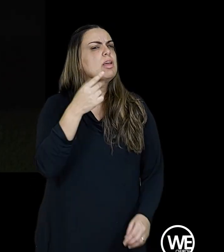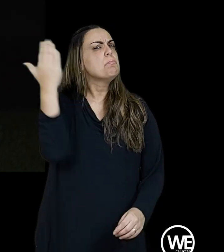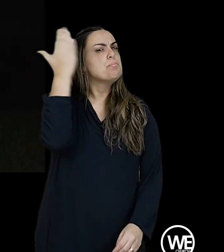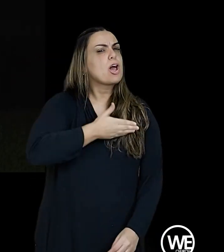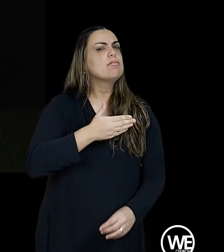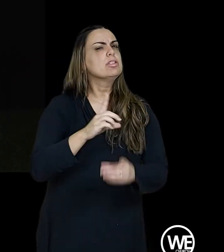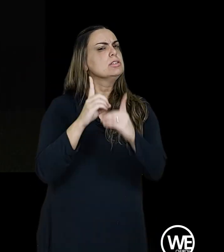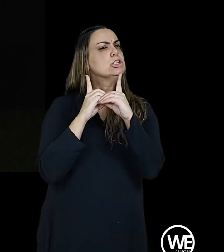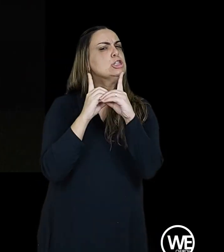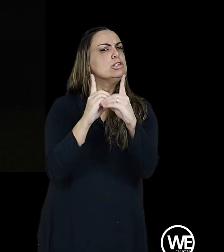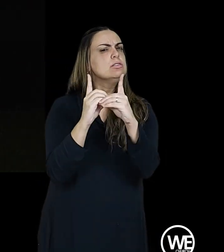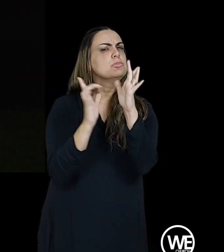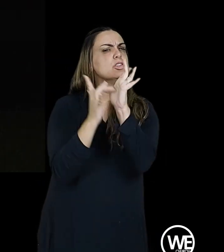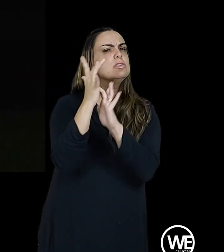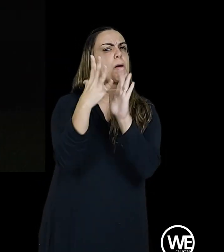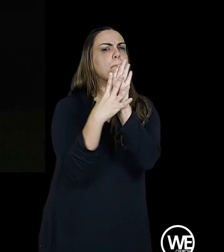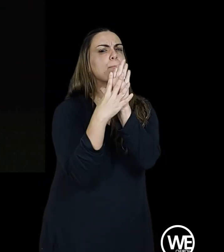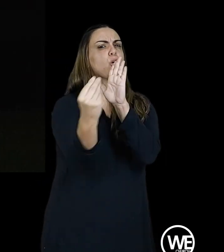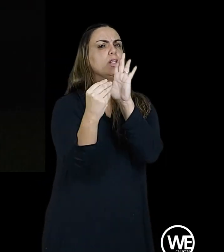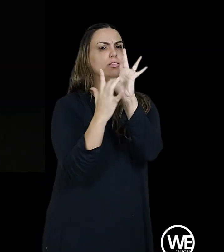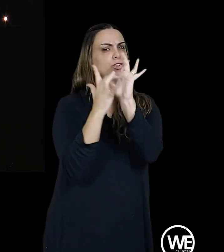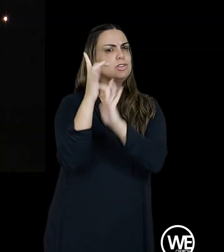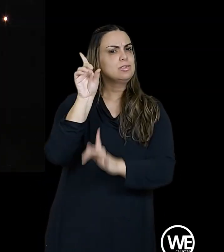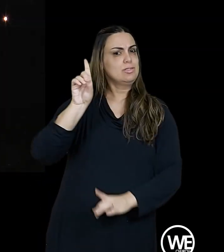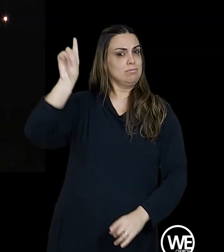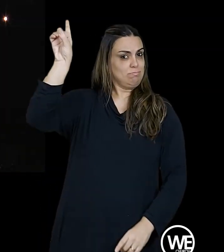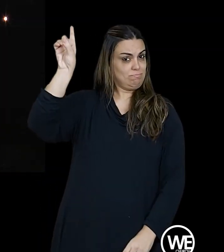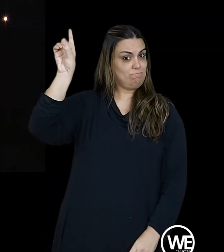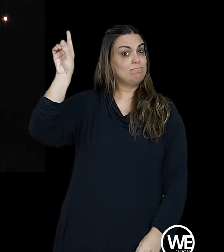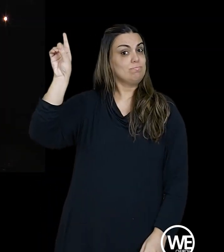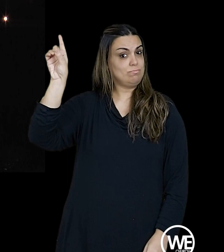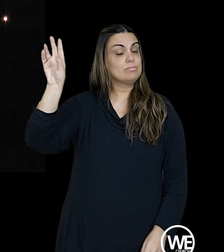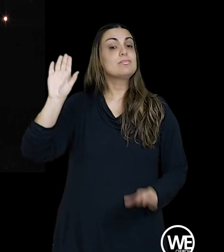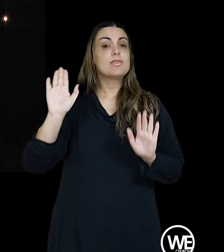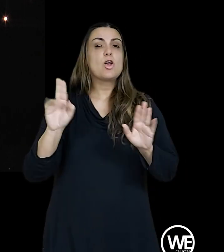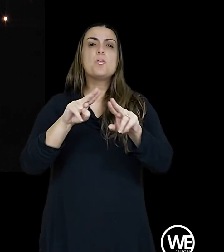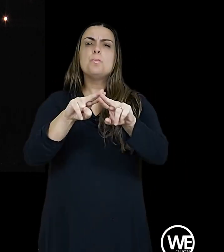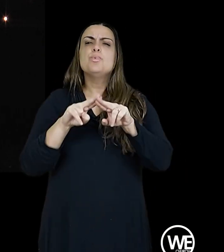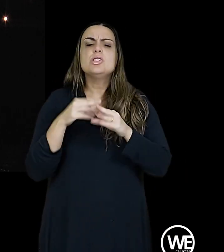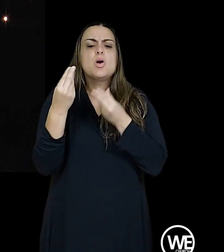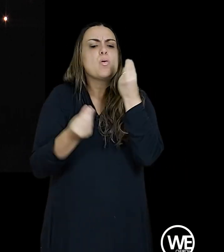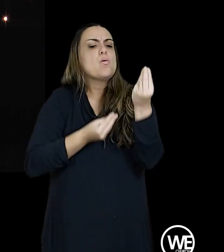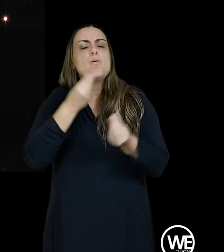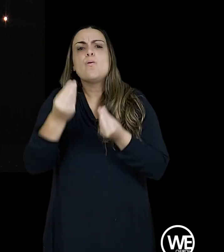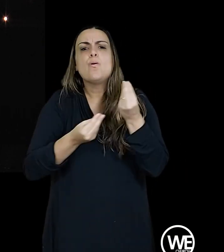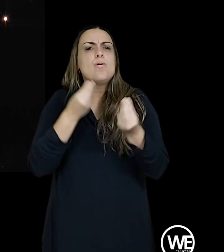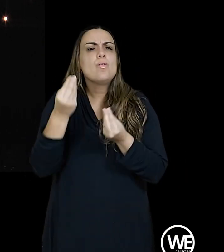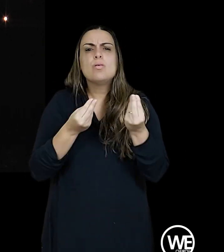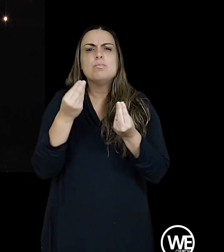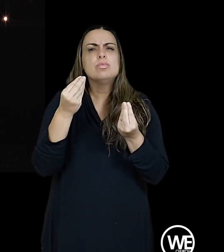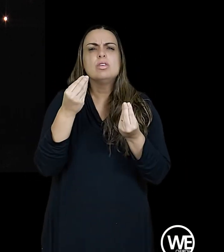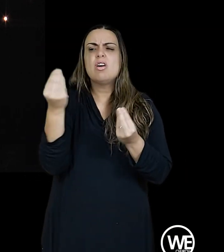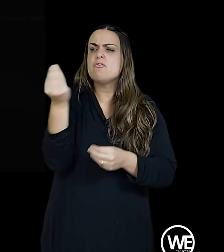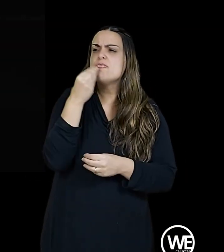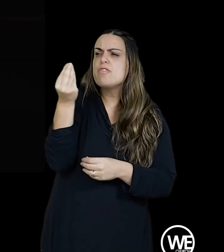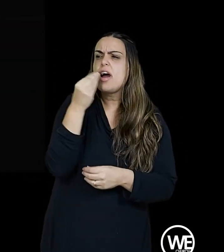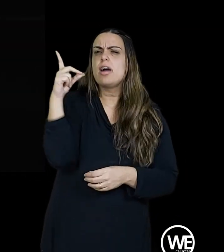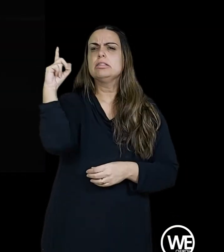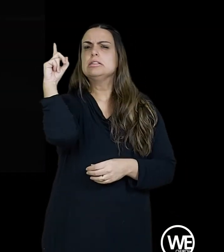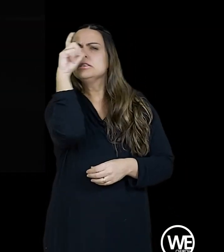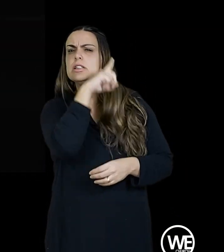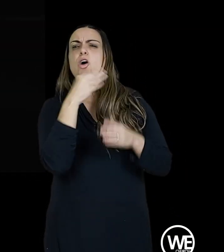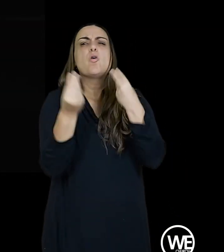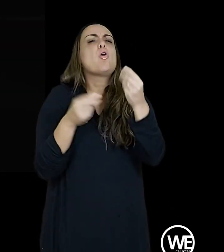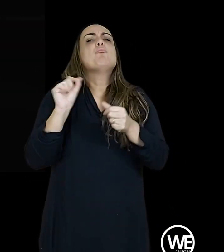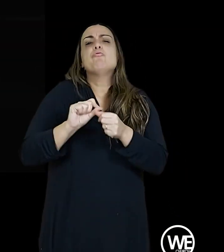discípulos de Jesus no próprio Jesus. Por isso, como podemos enfrentar as nossas fraquezas? Eu queria trazer o